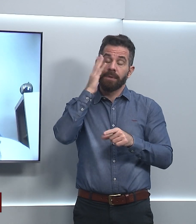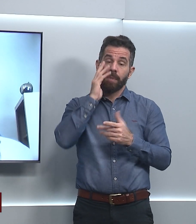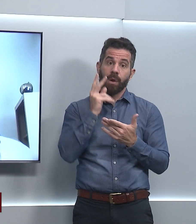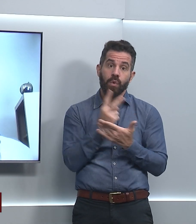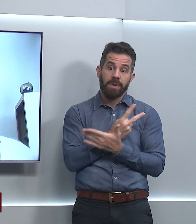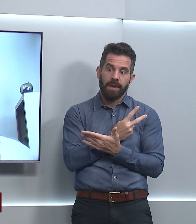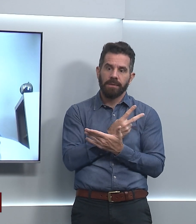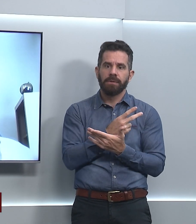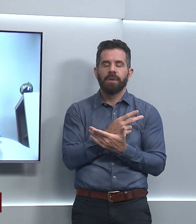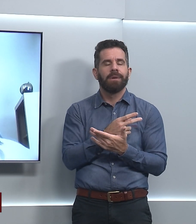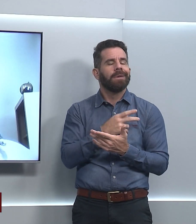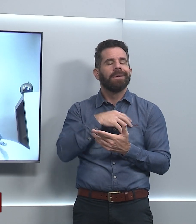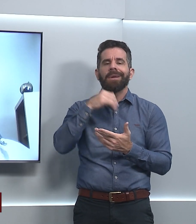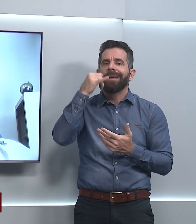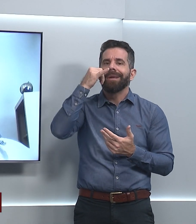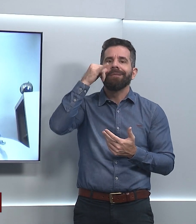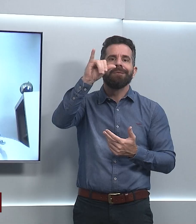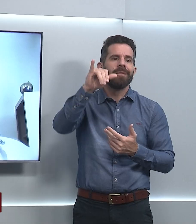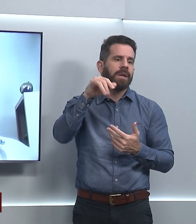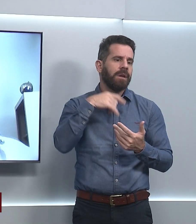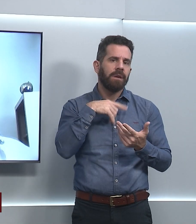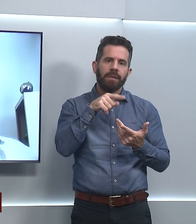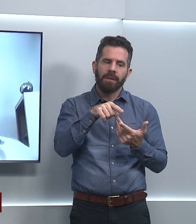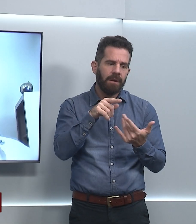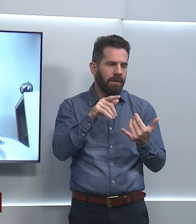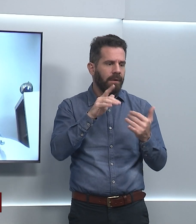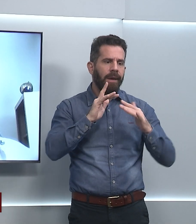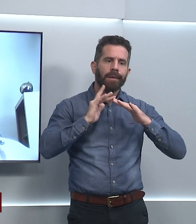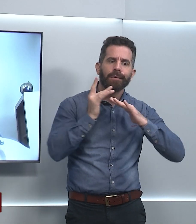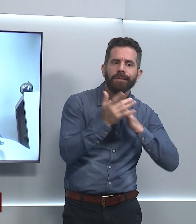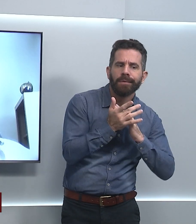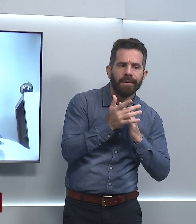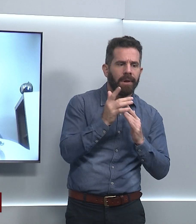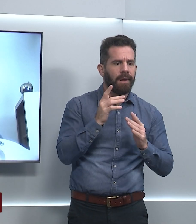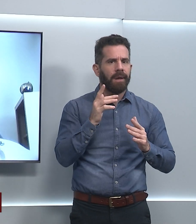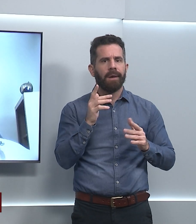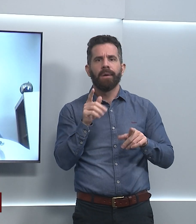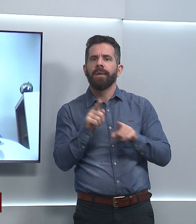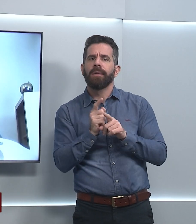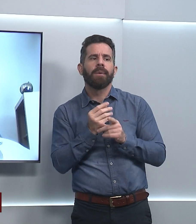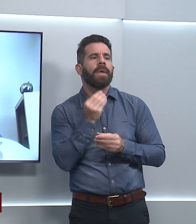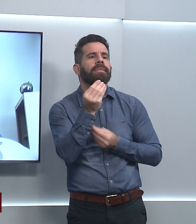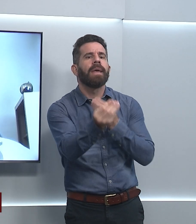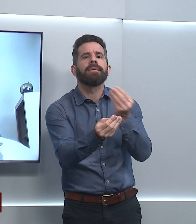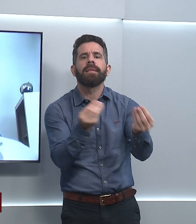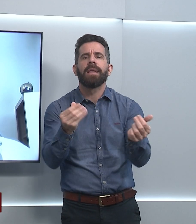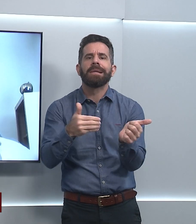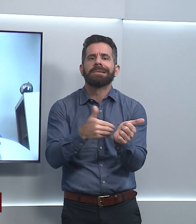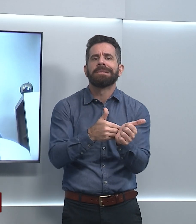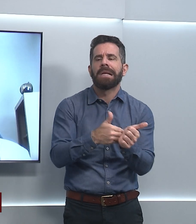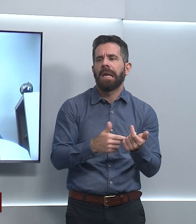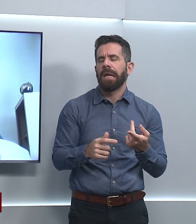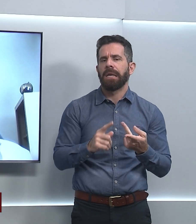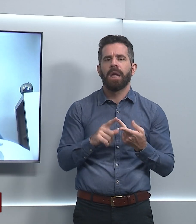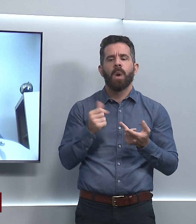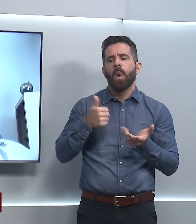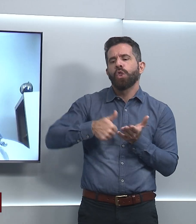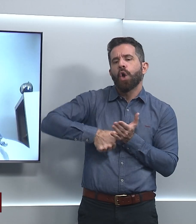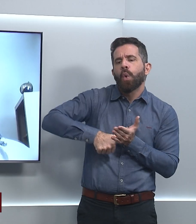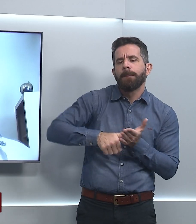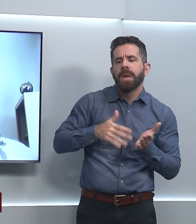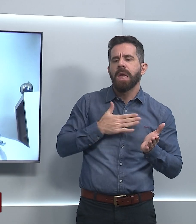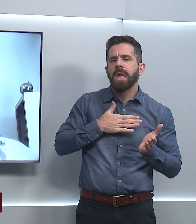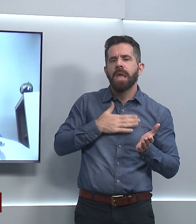dessas informações, para que eles não identifiquem senhas, documentos, ou que eles